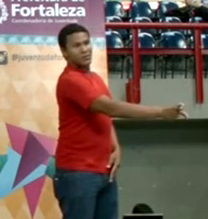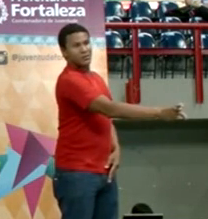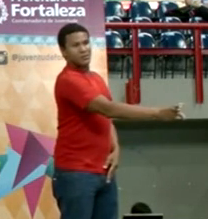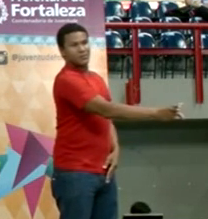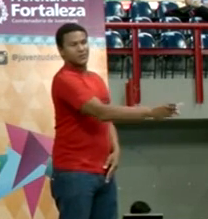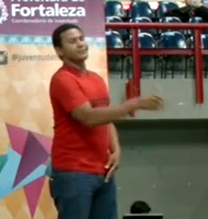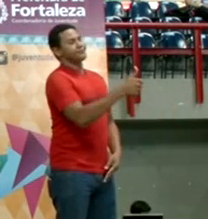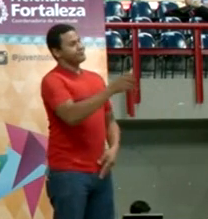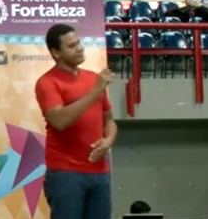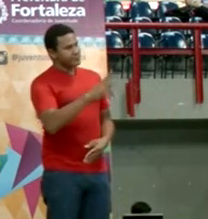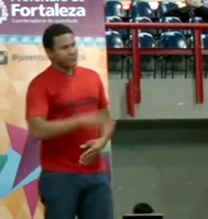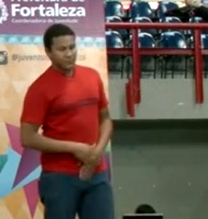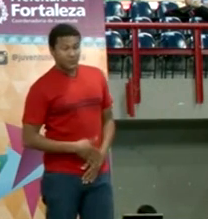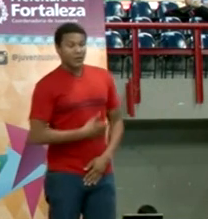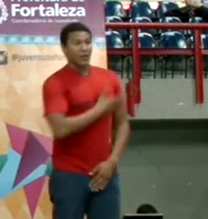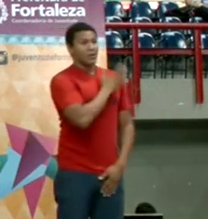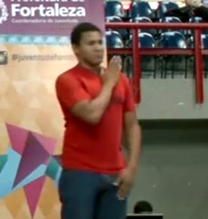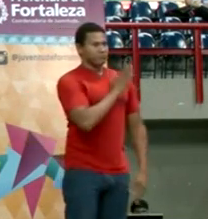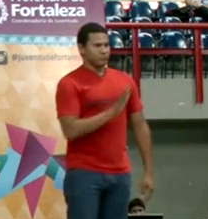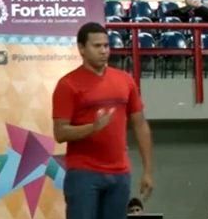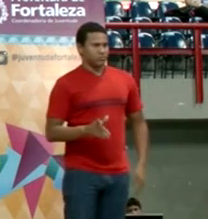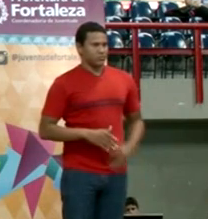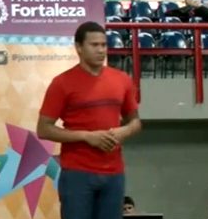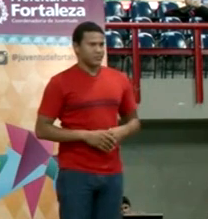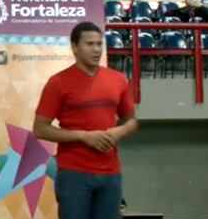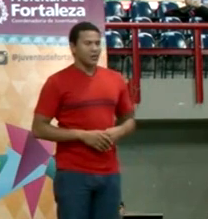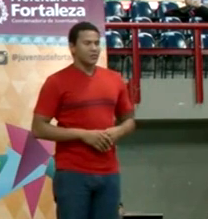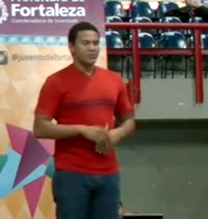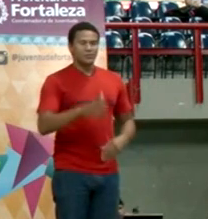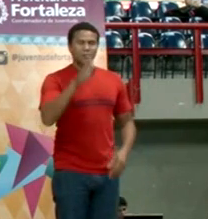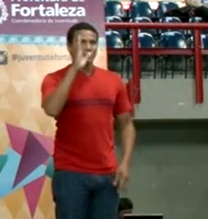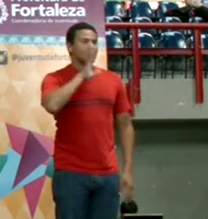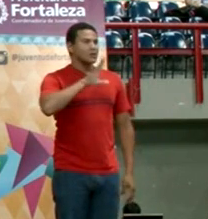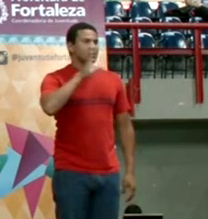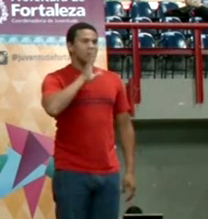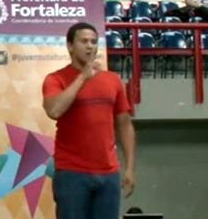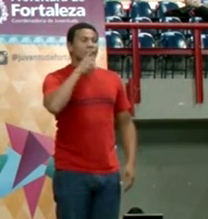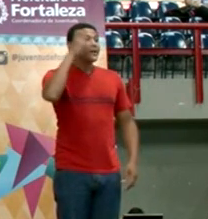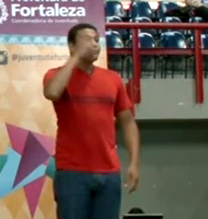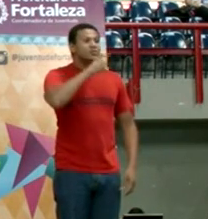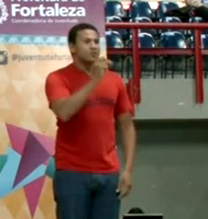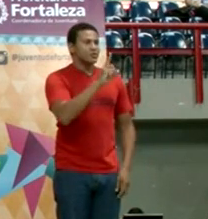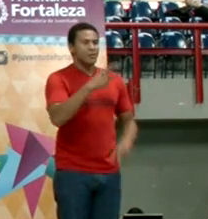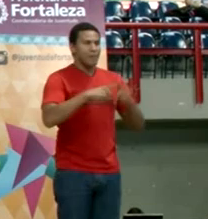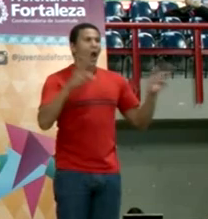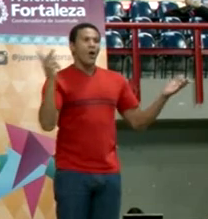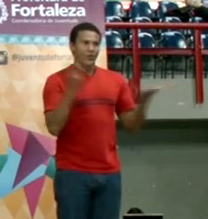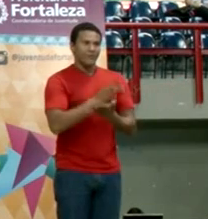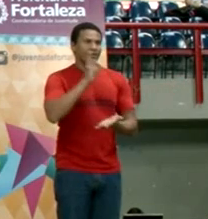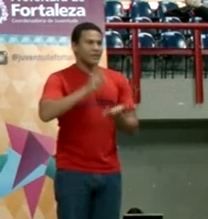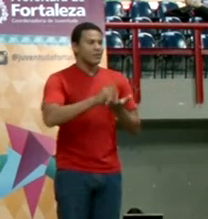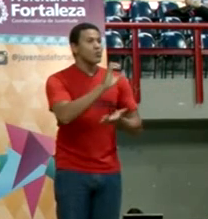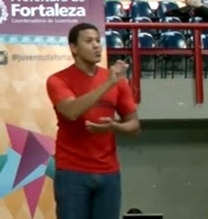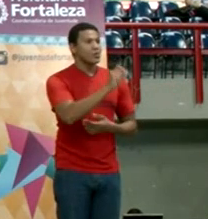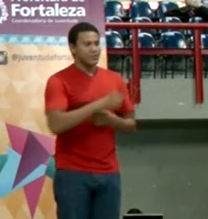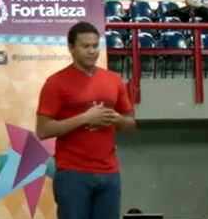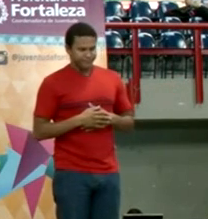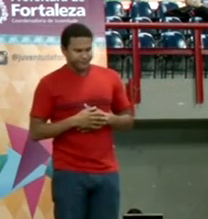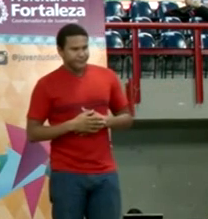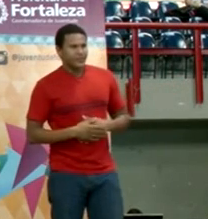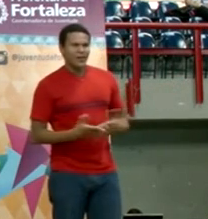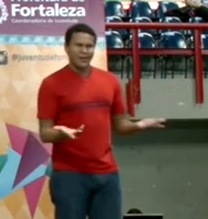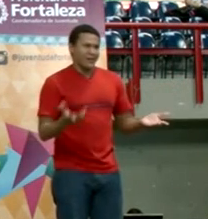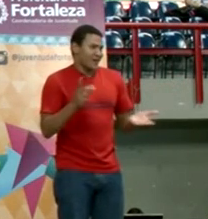Tá? Quando o motorista entrou para a direita, vem a parte mais interessante, que não é mentira, mas coisas do destino. Disse que quando